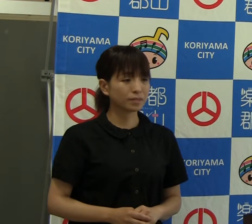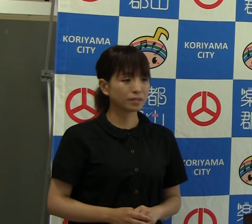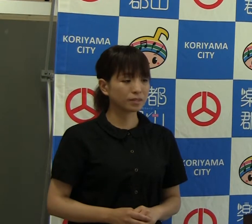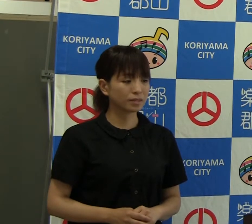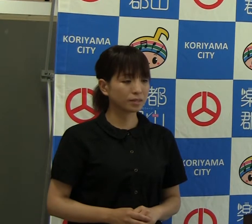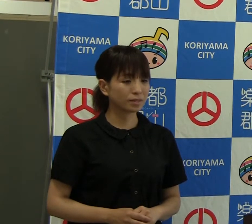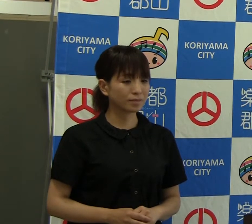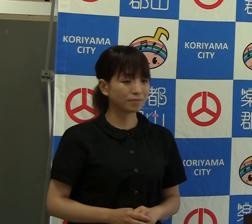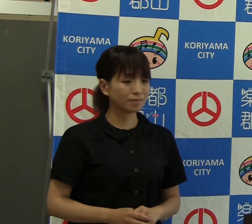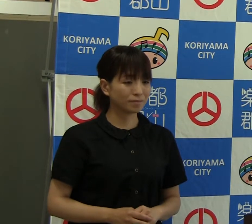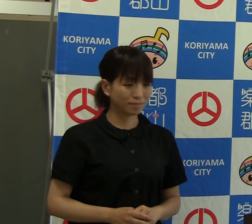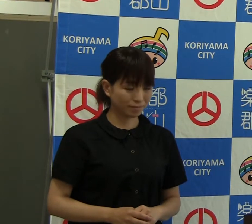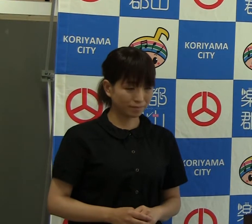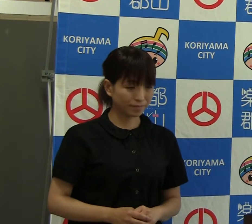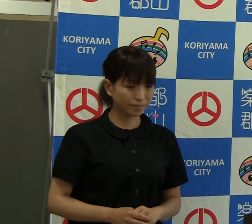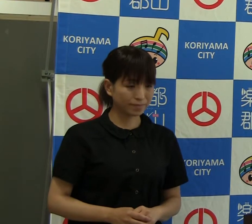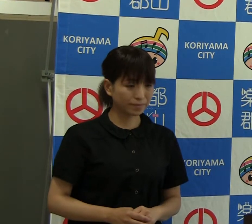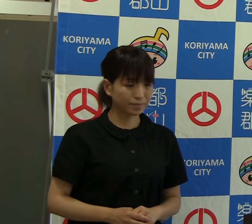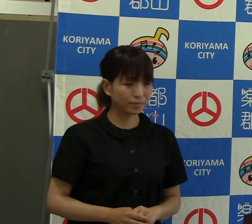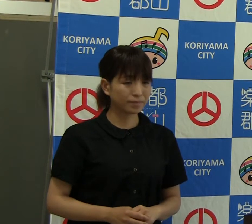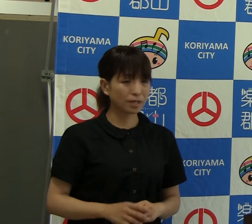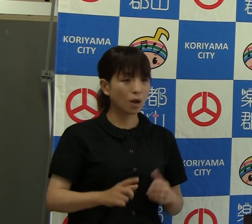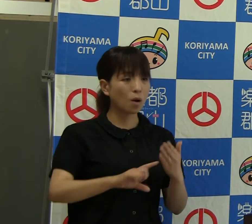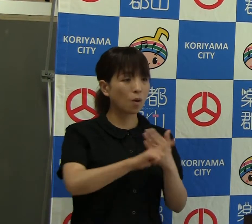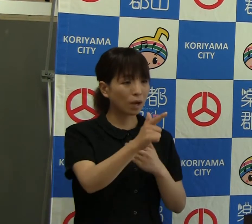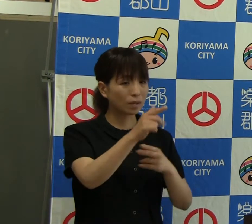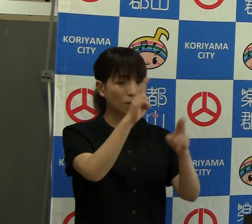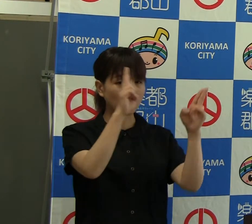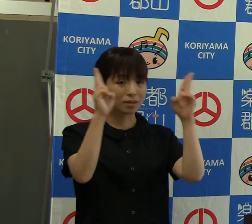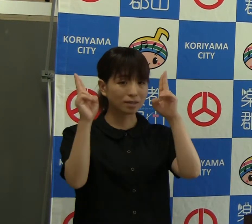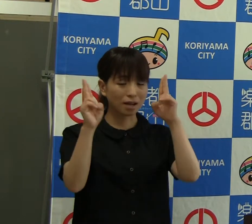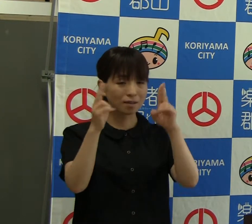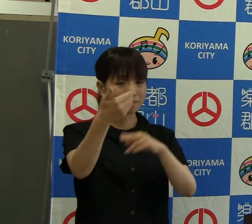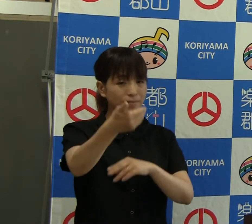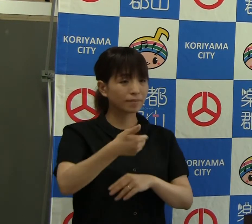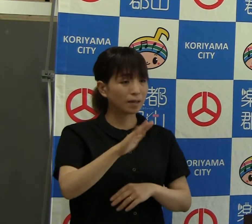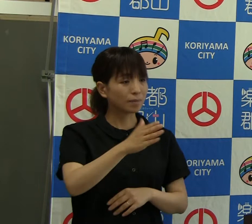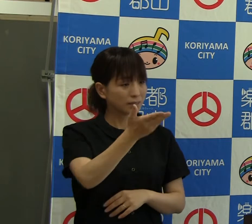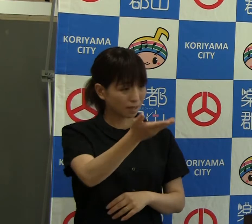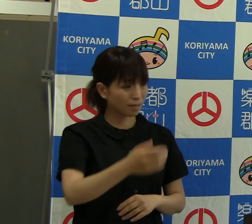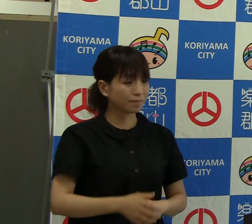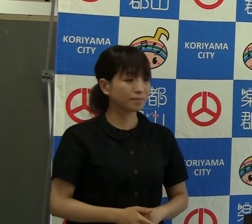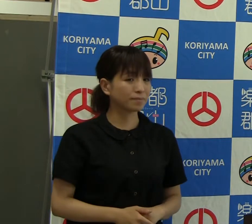幹事長様、よろしいですか。じゃあ、他社の皆様、いかがでしょうか。